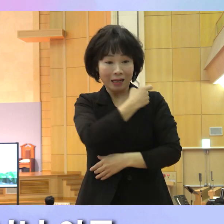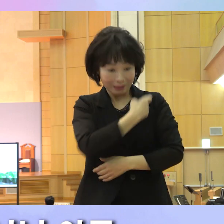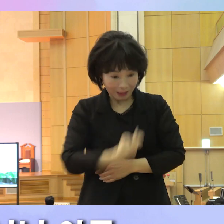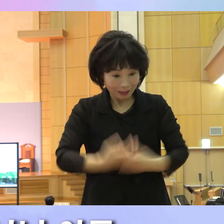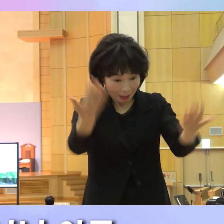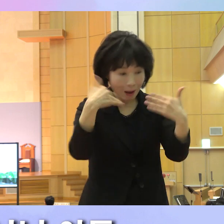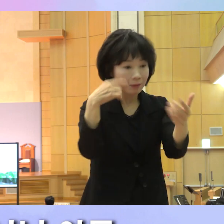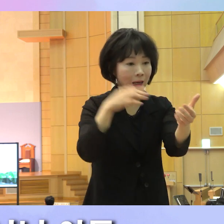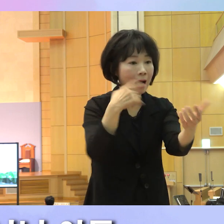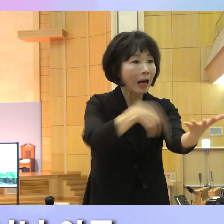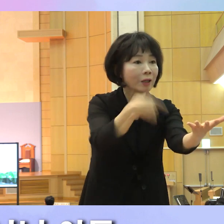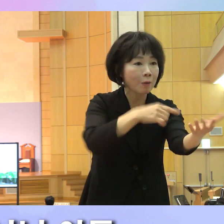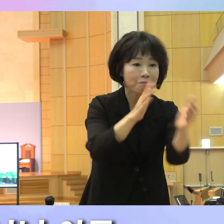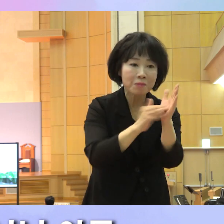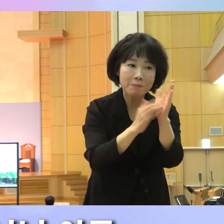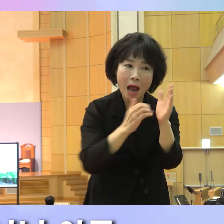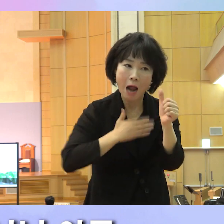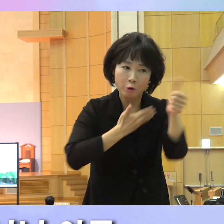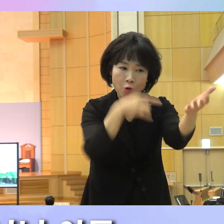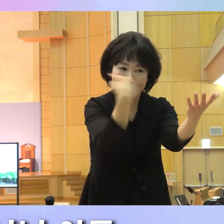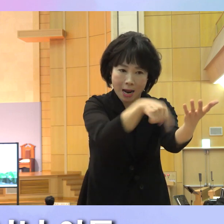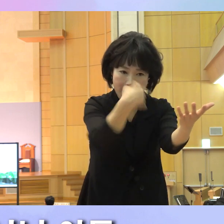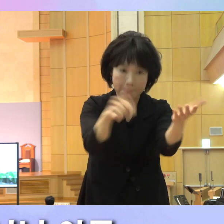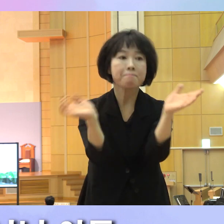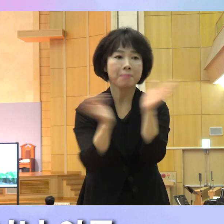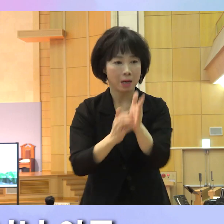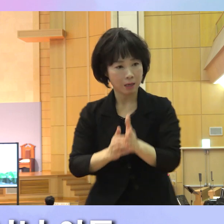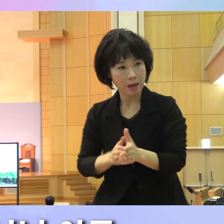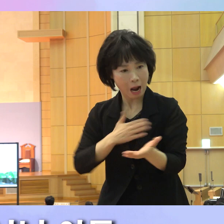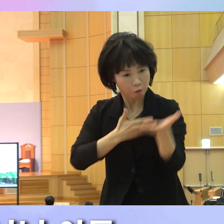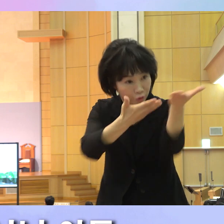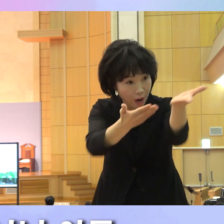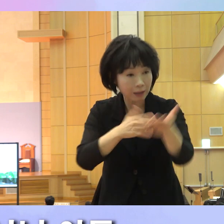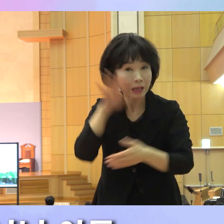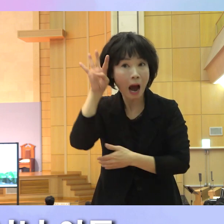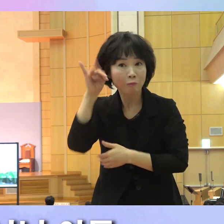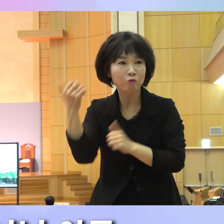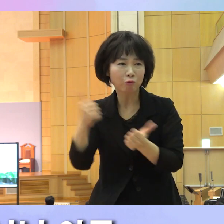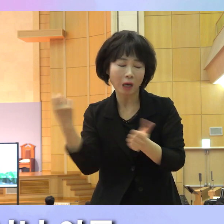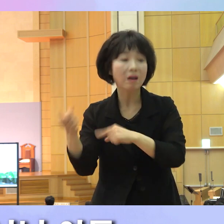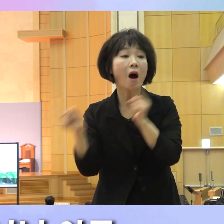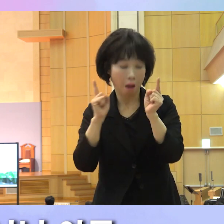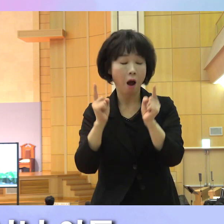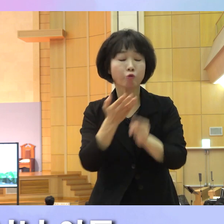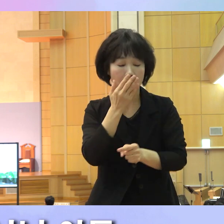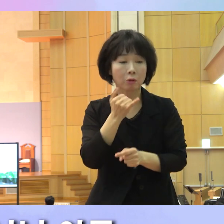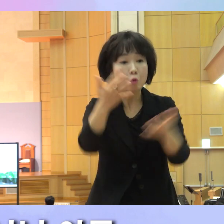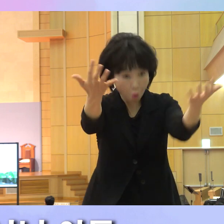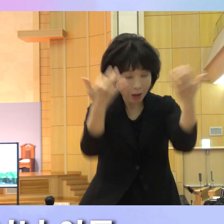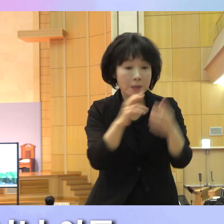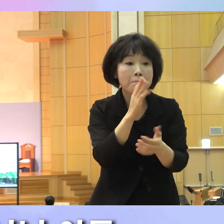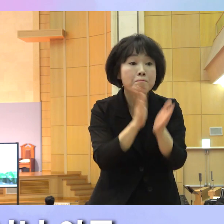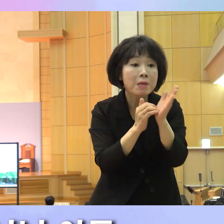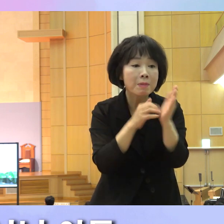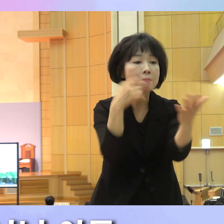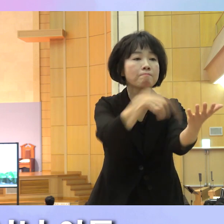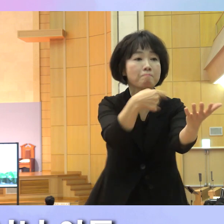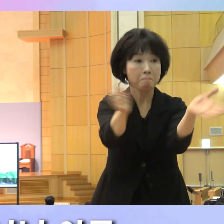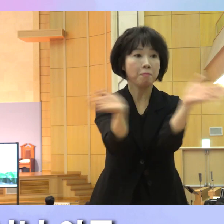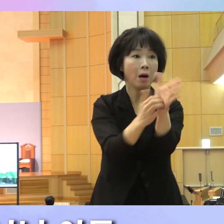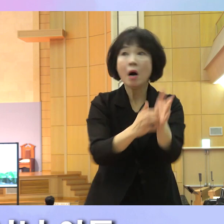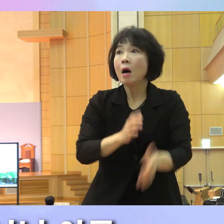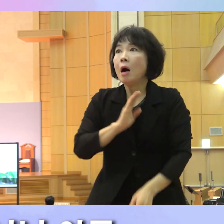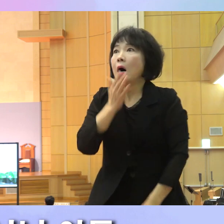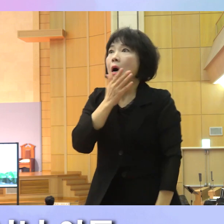비로소 가르쳤어요. 방금 그렇게 주는 그리스도시요 살아계신 하나님의 아들이라고